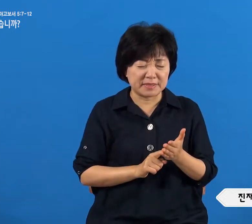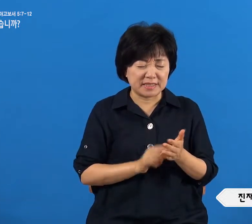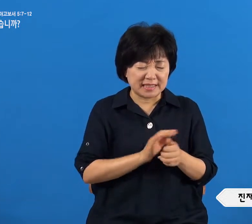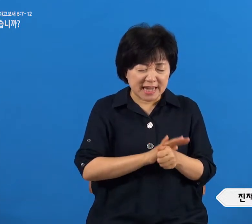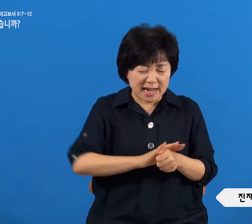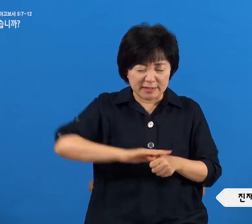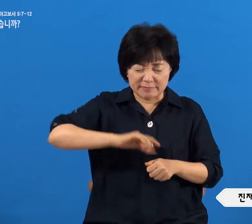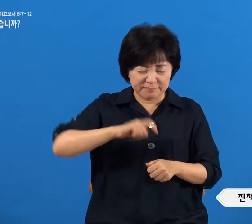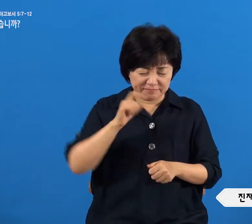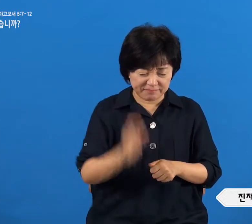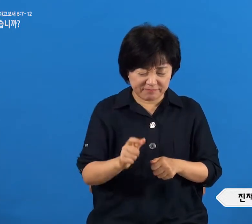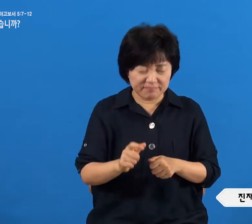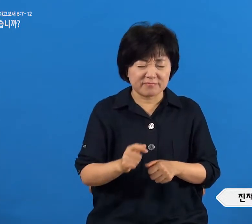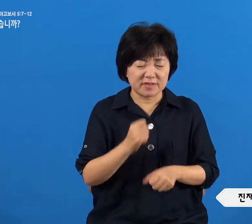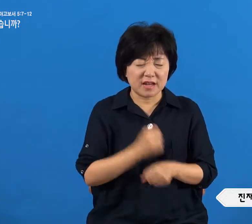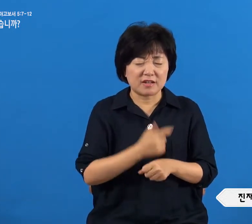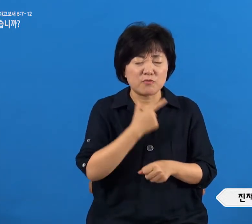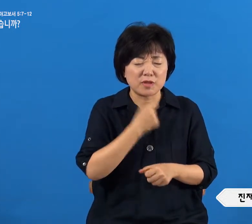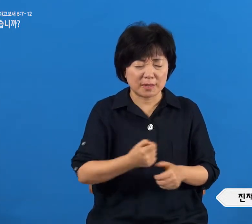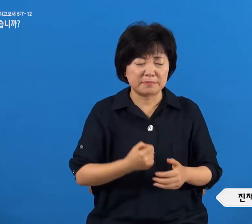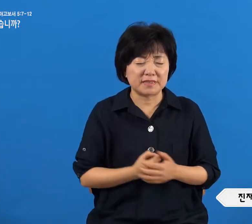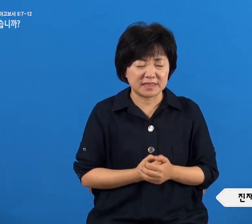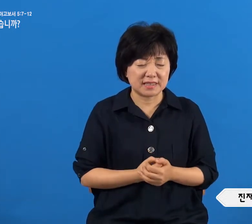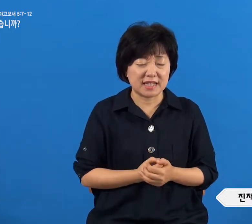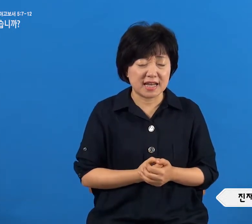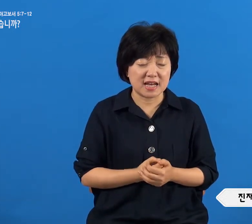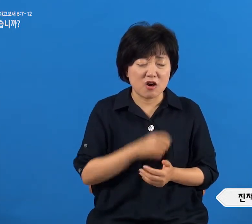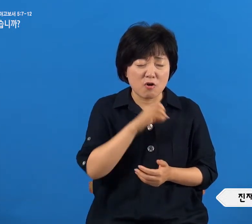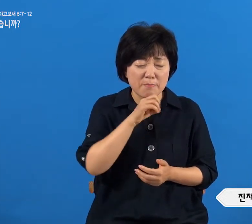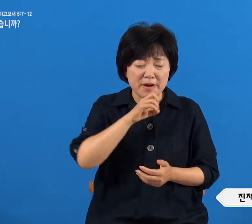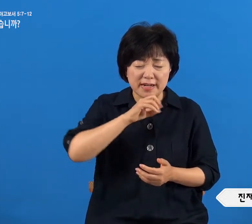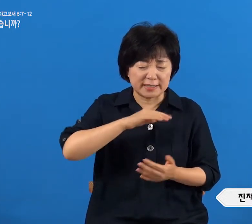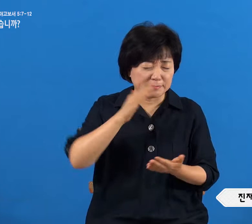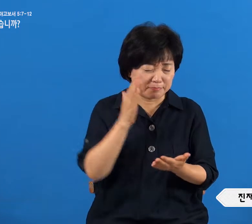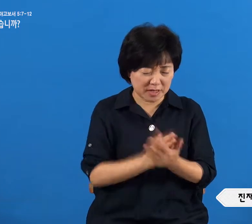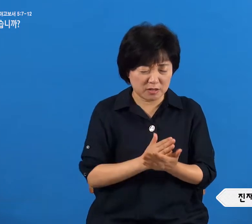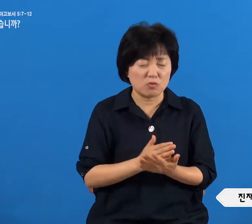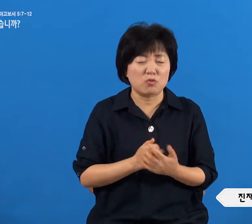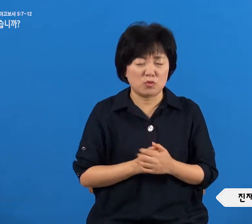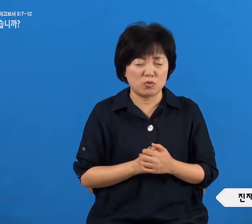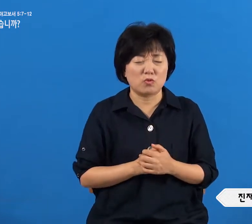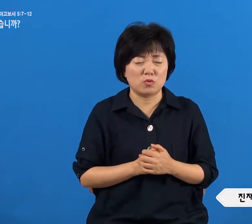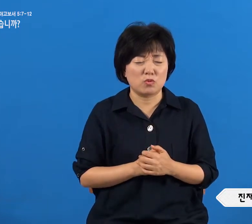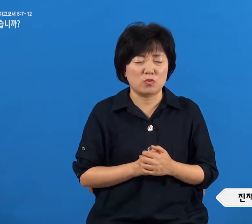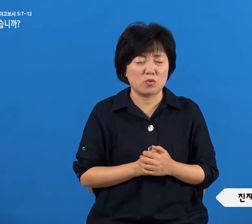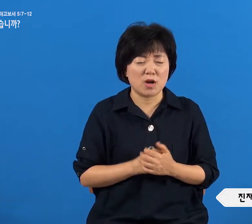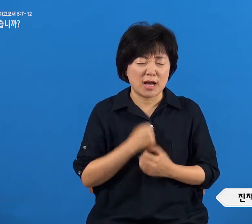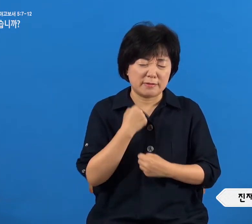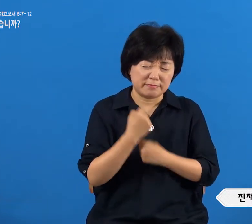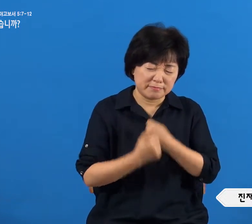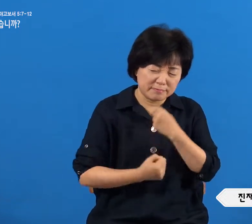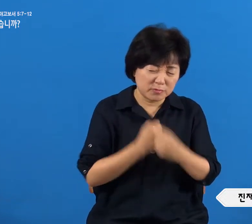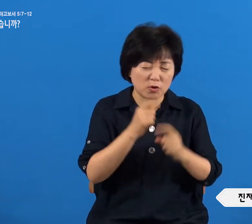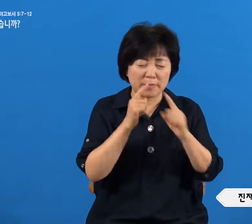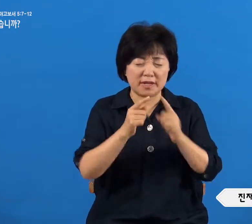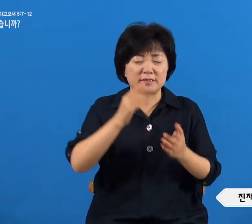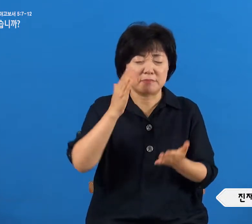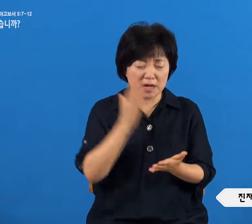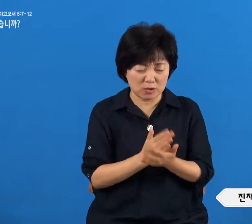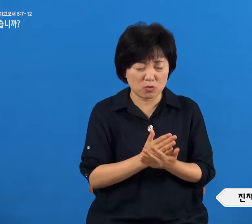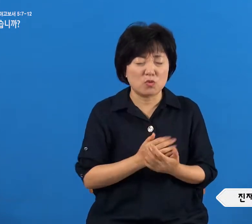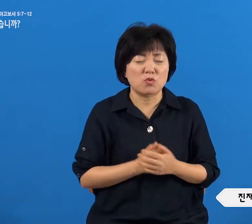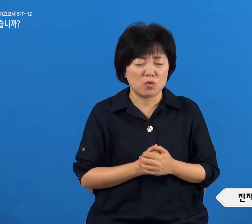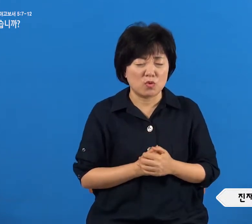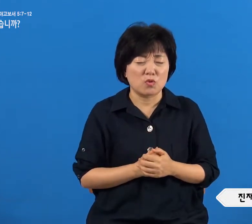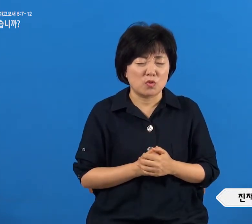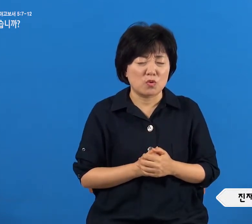우리의 마음을 굳건하게 하기를 원합니다. 원망하지 않기를 원하고 함부로 말하지 않기를